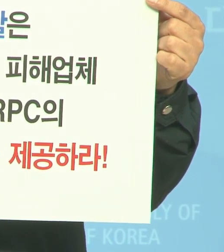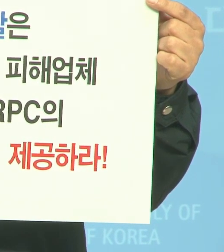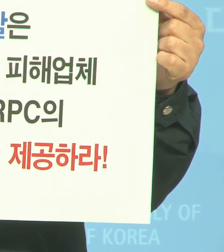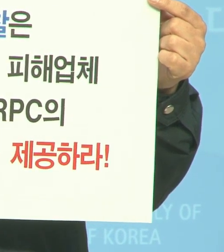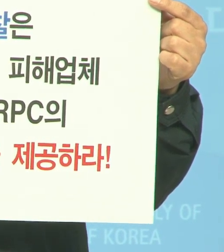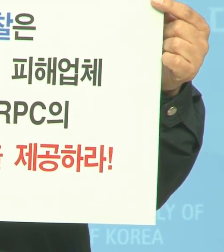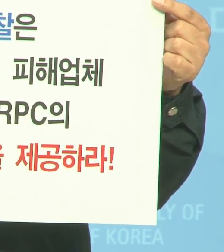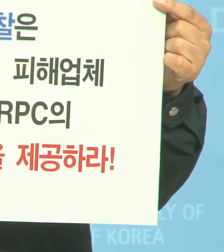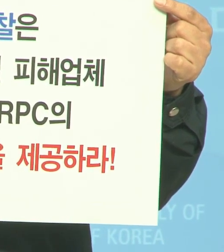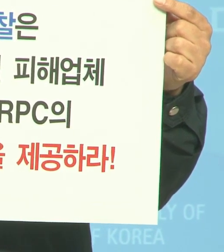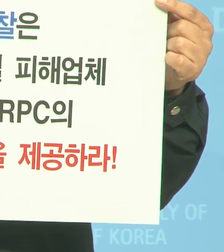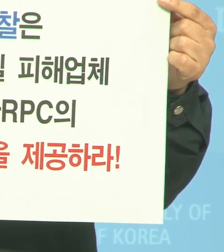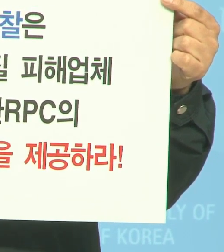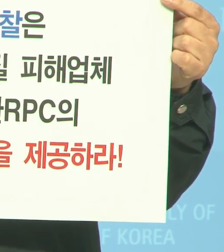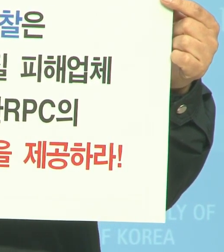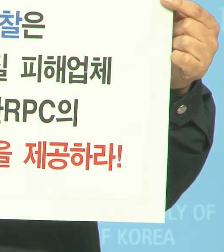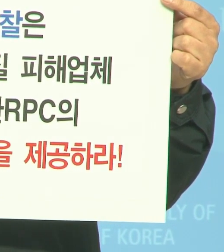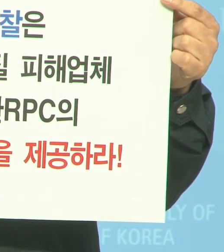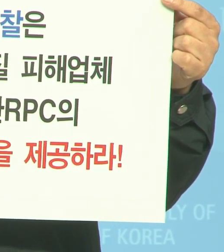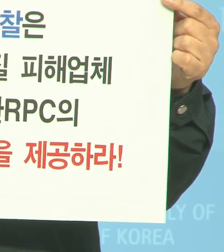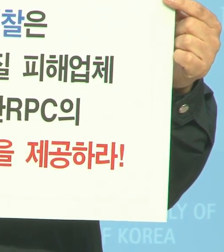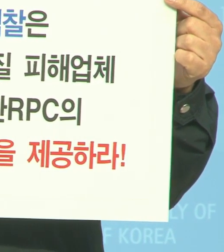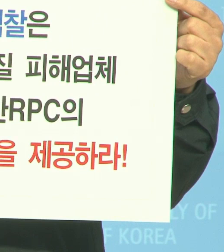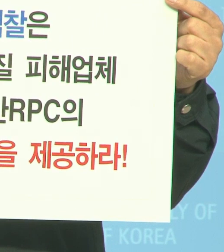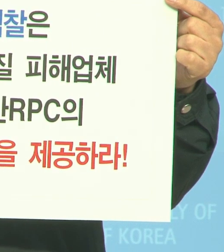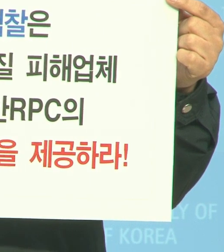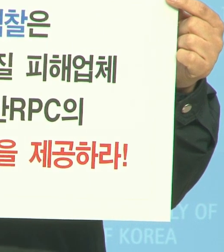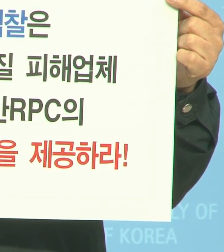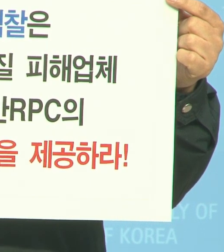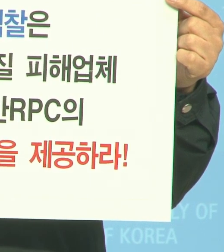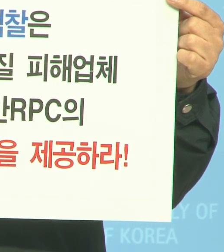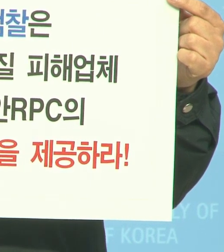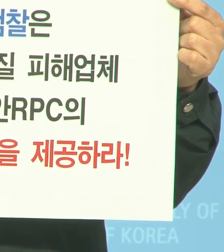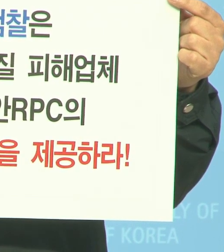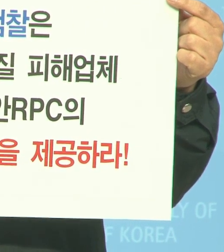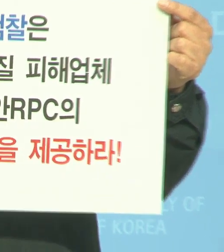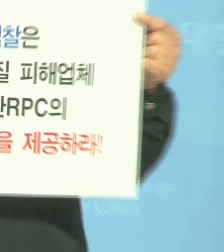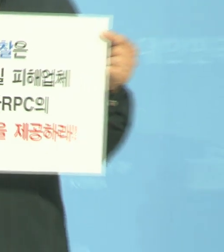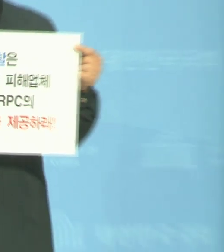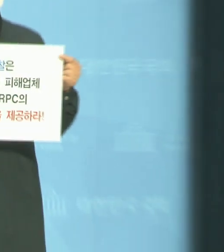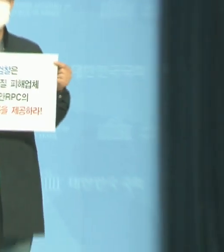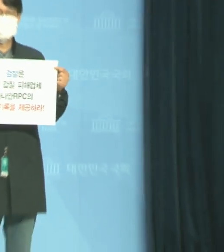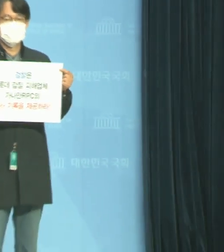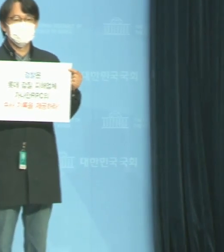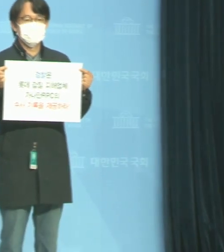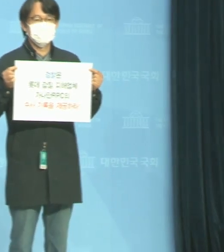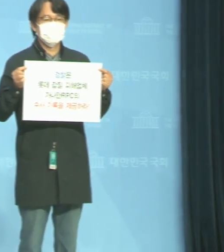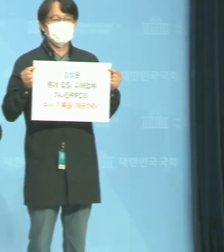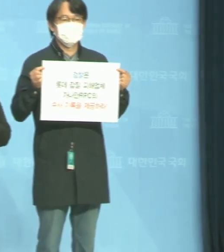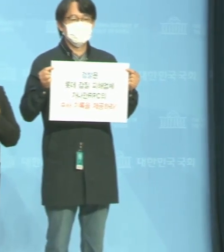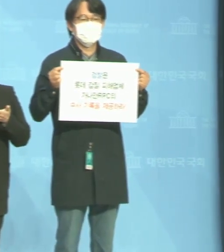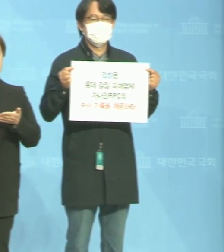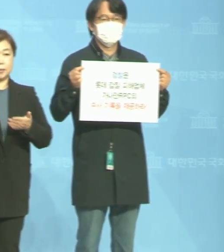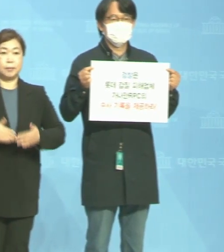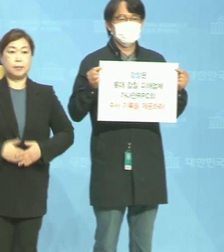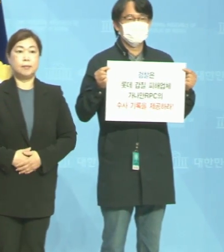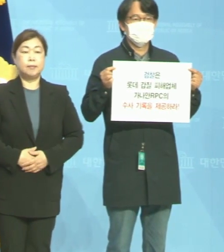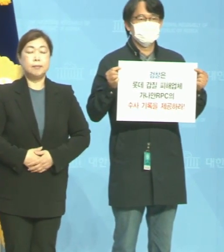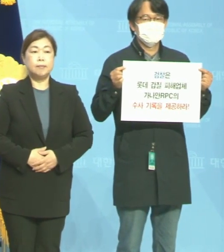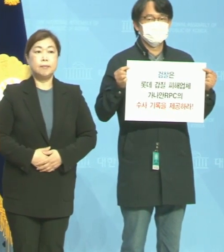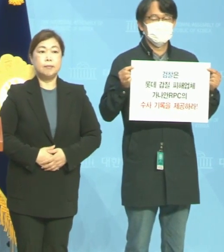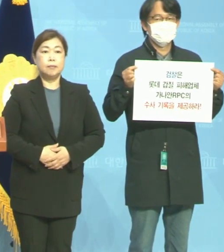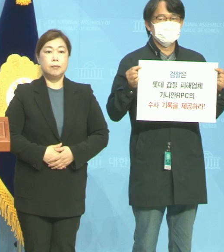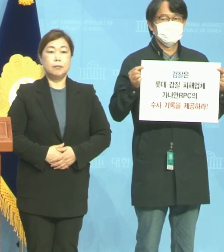함께 해주셨습니다 오늘 수화통역 은하는 2통 역할 살 하는 이 통역사 께서 수고해 주시고